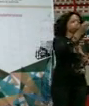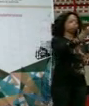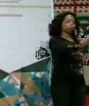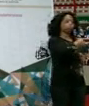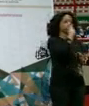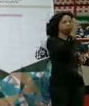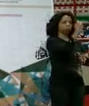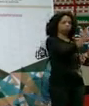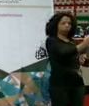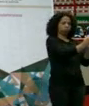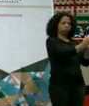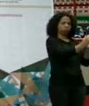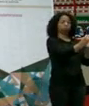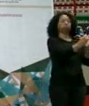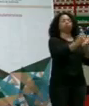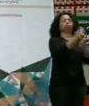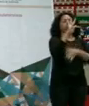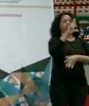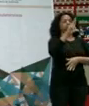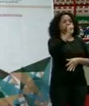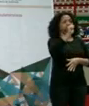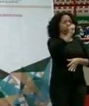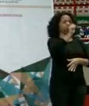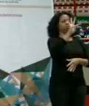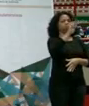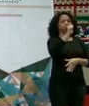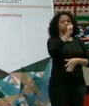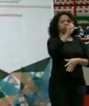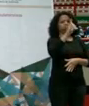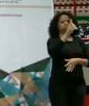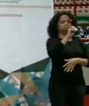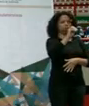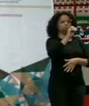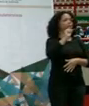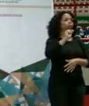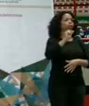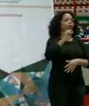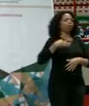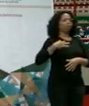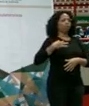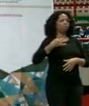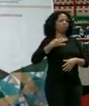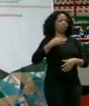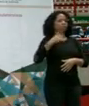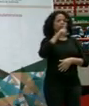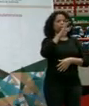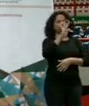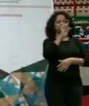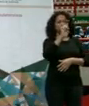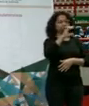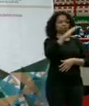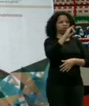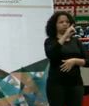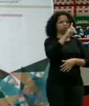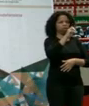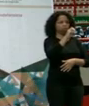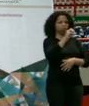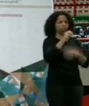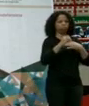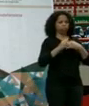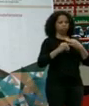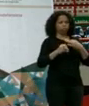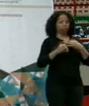o Tratado de Mitcham. Portugal vendia a sua produção de tecidos para a Inglaterra e a Inglaterra